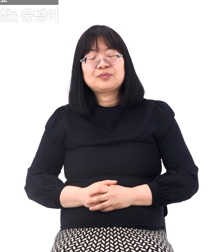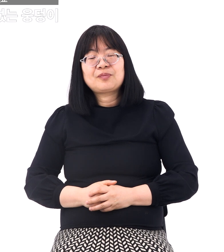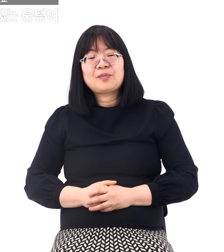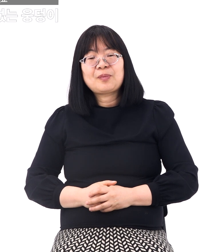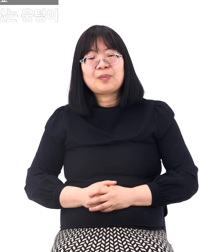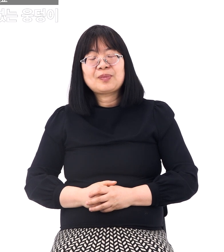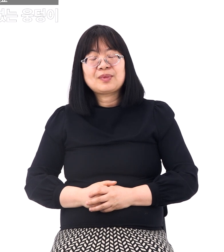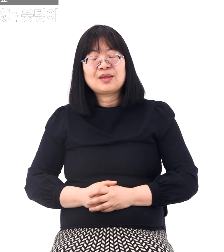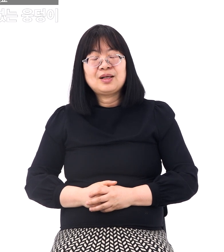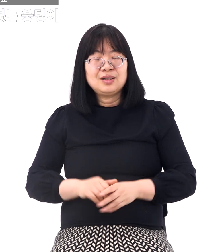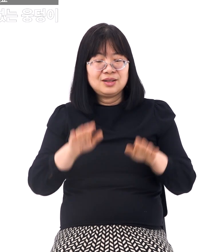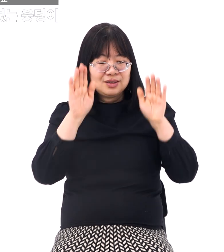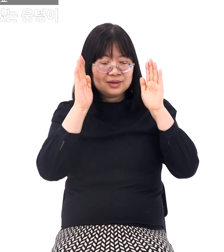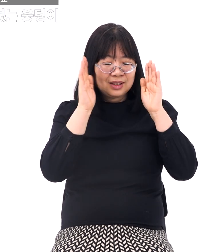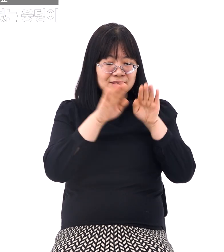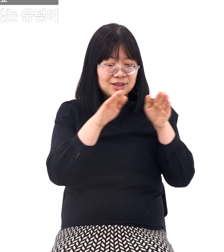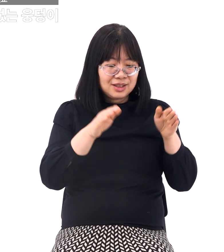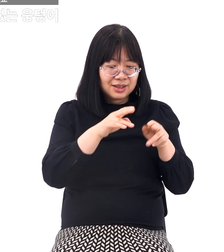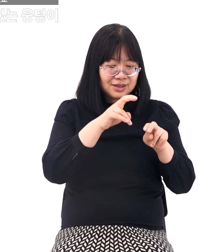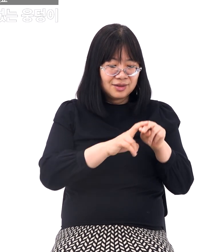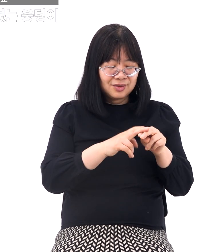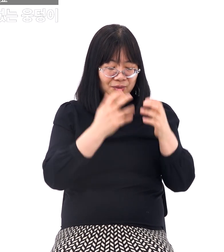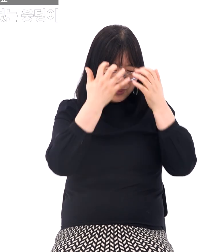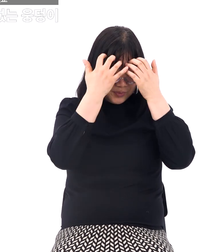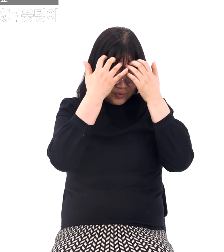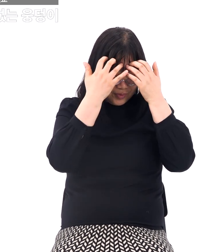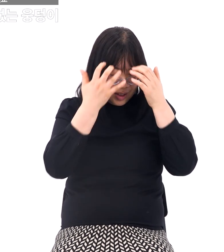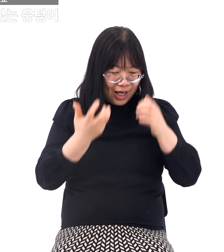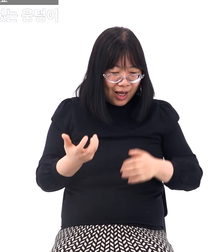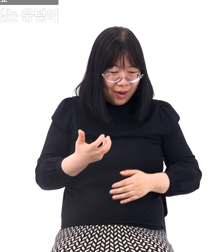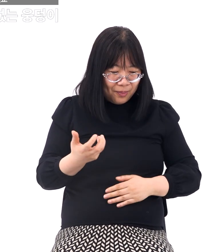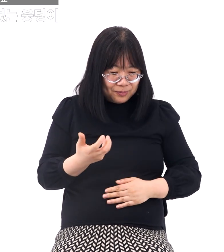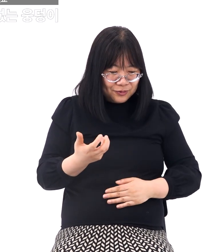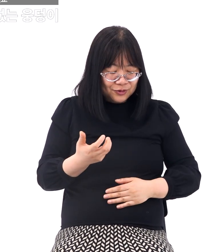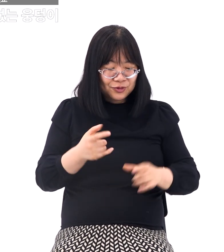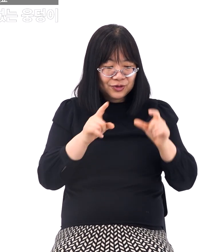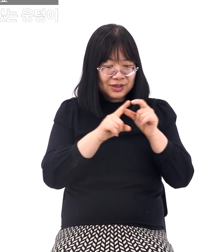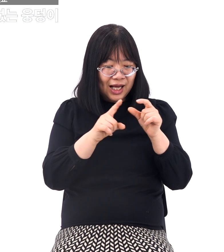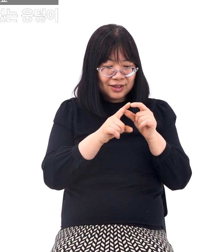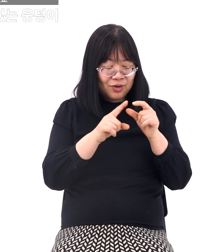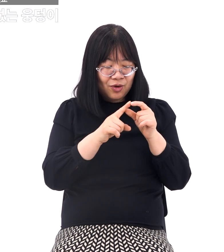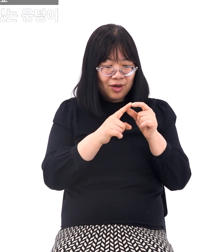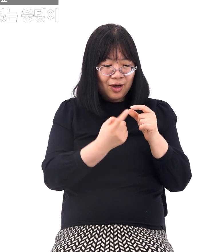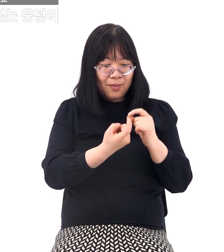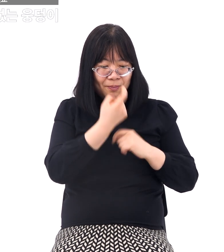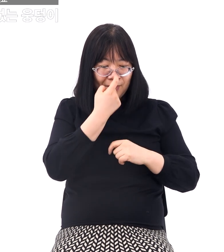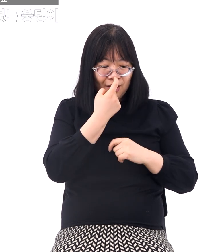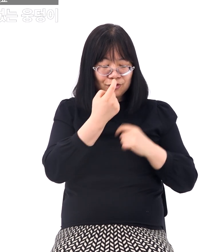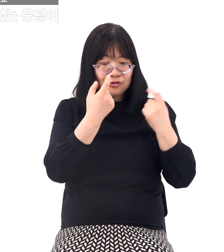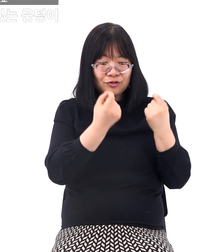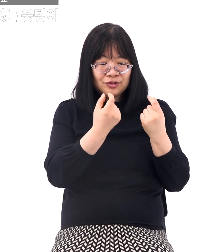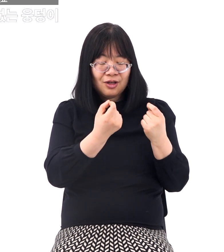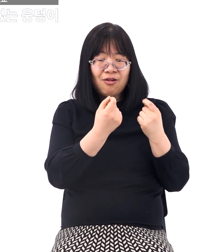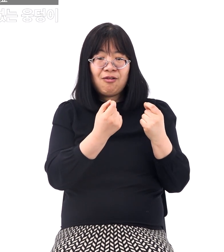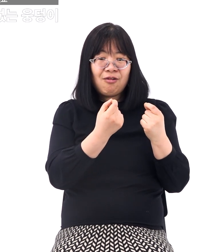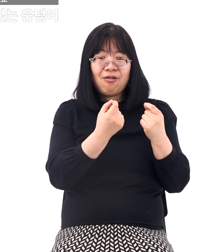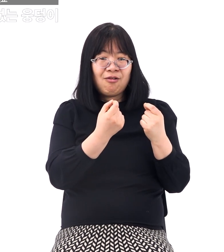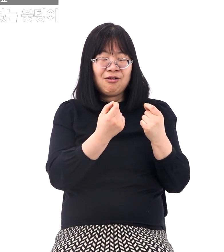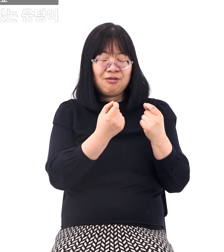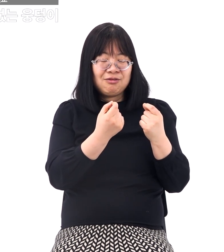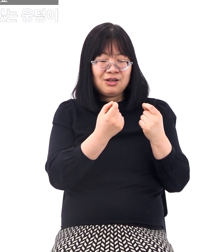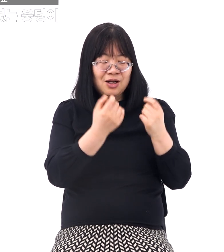그분은 책상에 앉아서 고통, 아픈 것 이렇게 무슨 공부하듯이